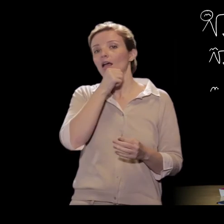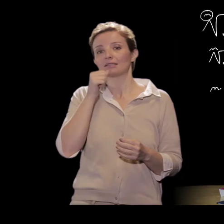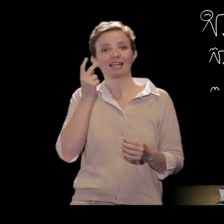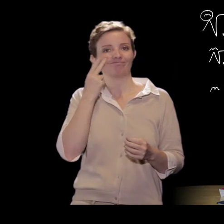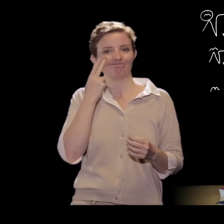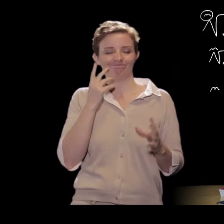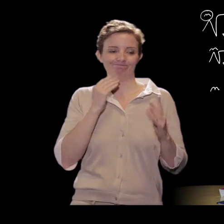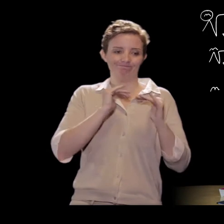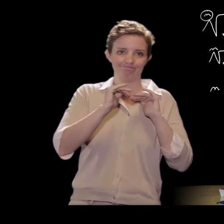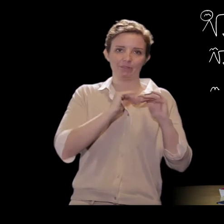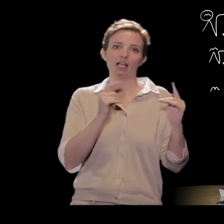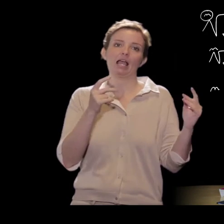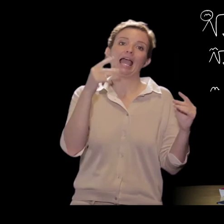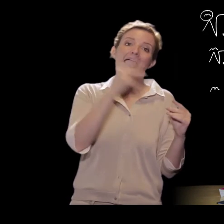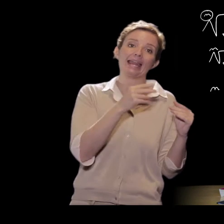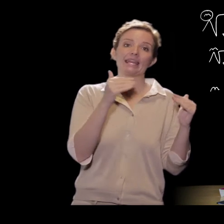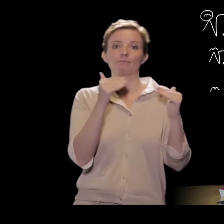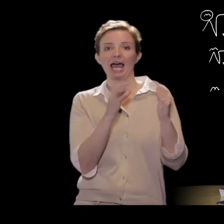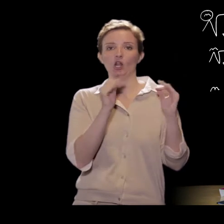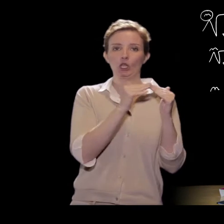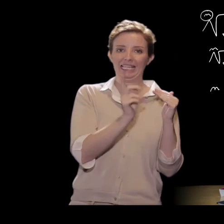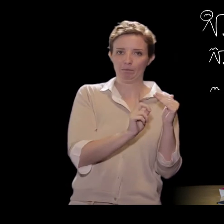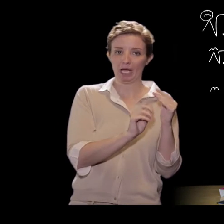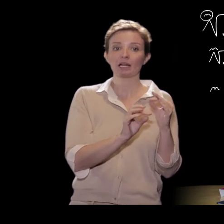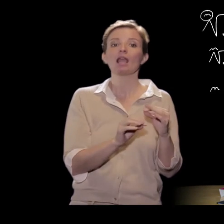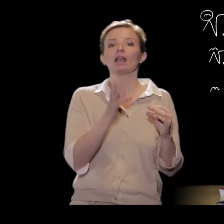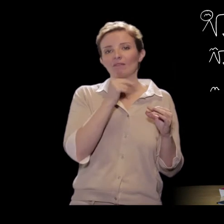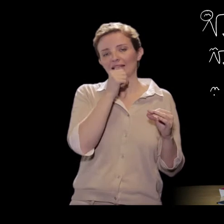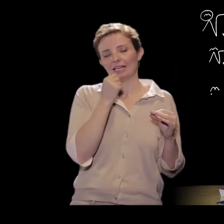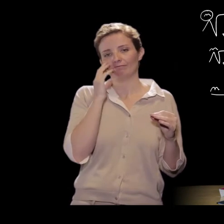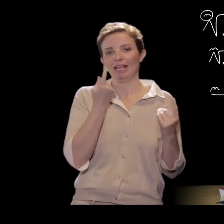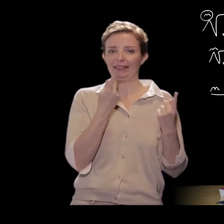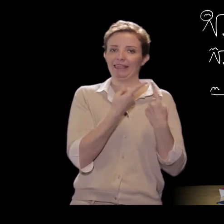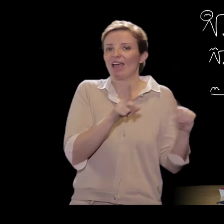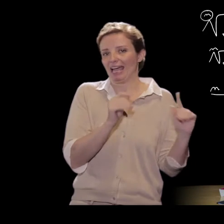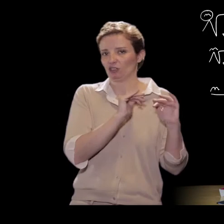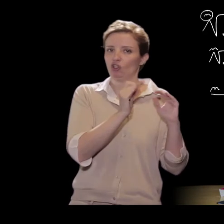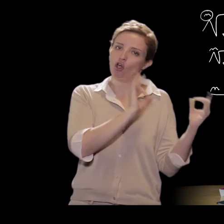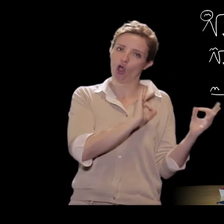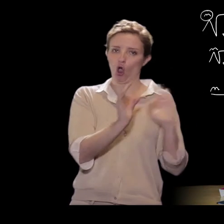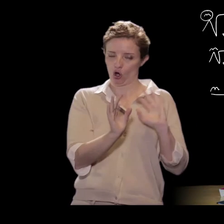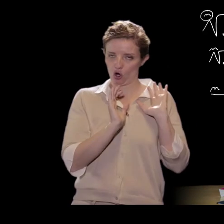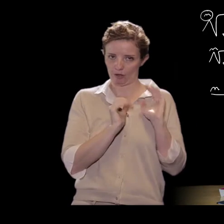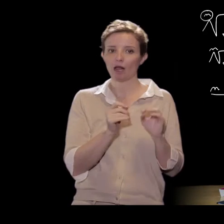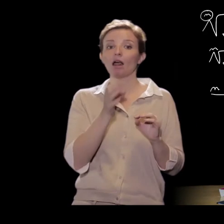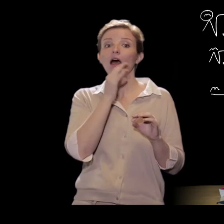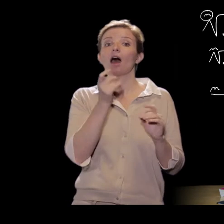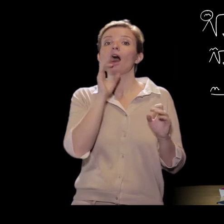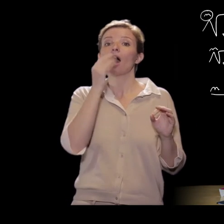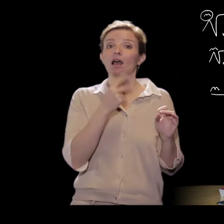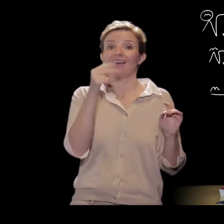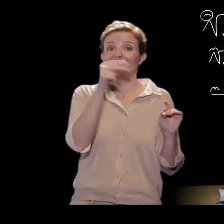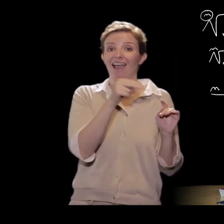n è un numero dispari dal caso in cui n è un numero pari Allora se n è dispari andiamo a vedere come si risolve una disequazione